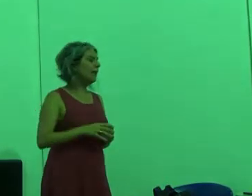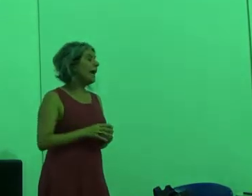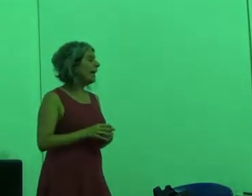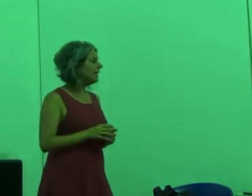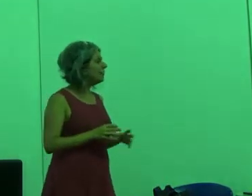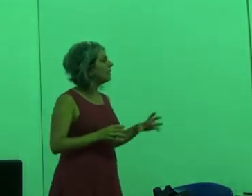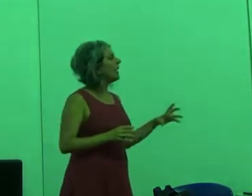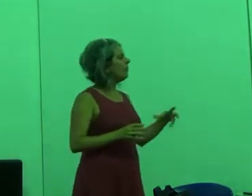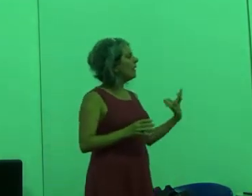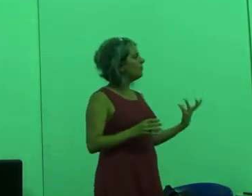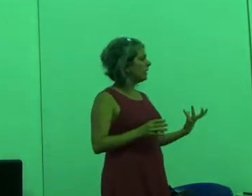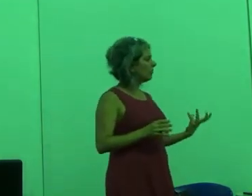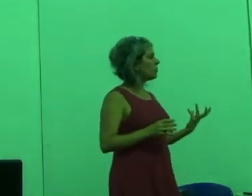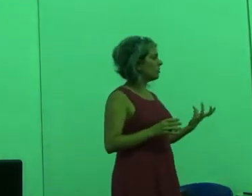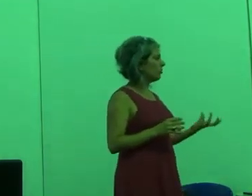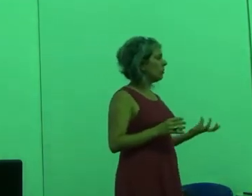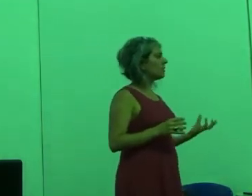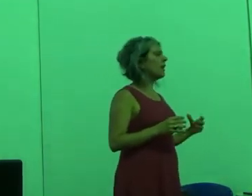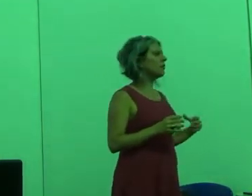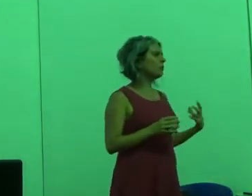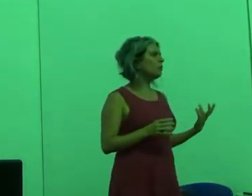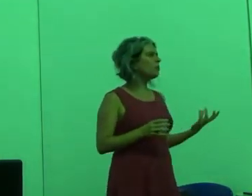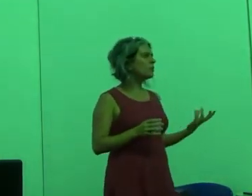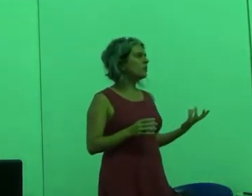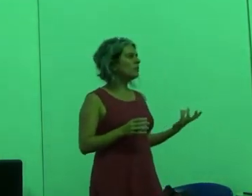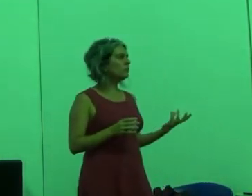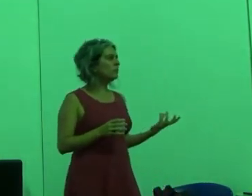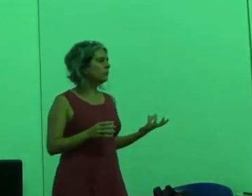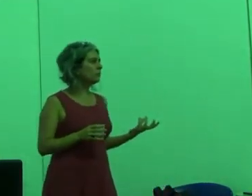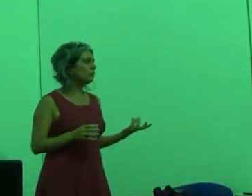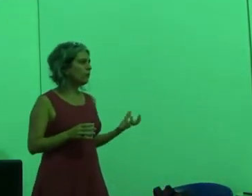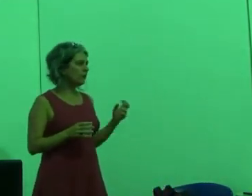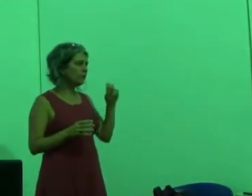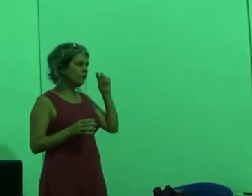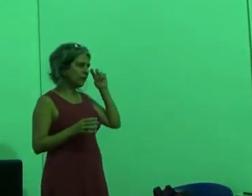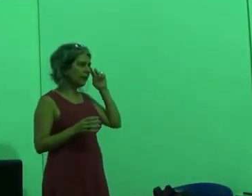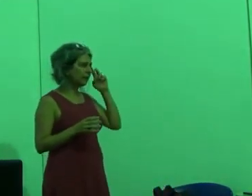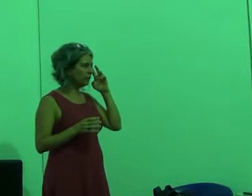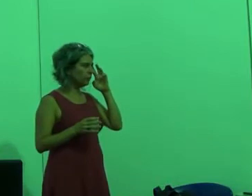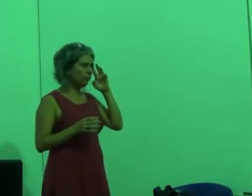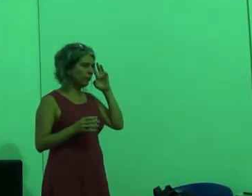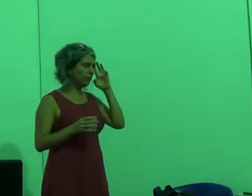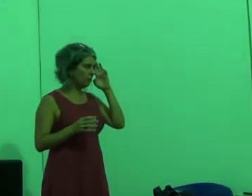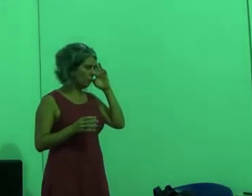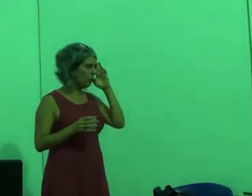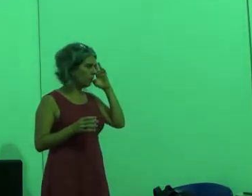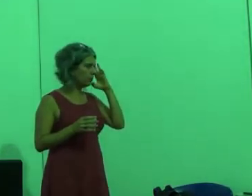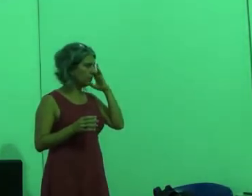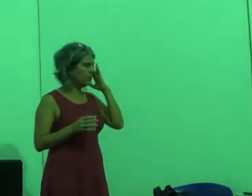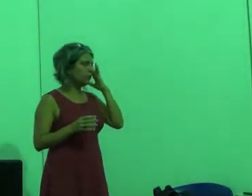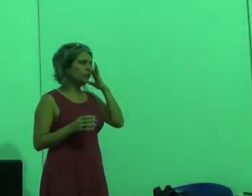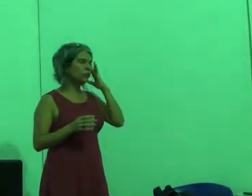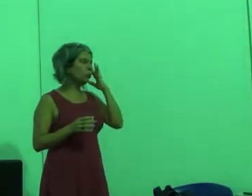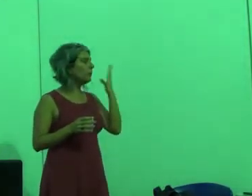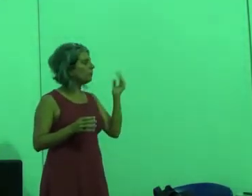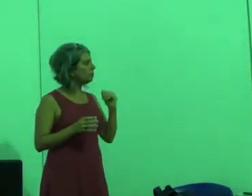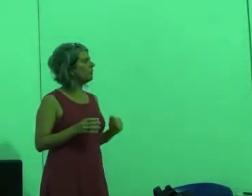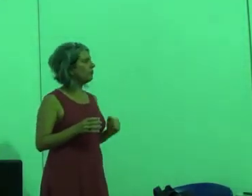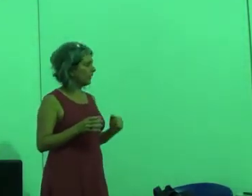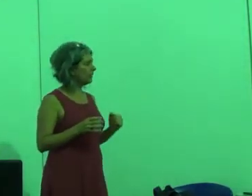A Libre é uma reunião de editoras, acho que hoje são quase 200 ou 200 e pouco. Desculpa, eu não verifiquei esses